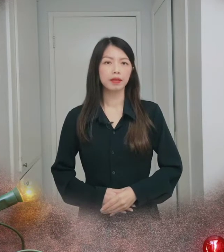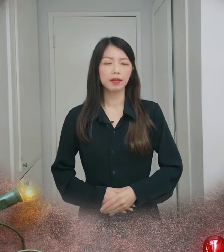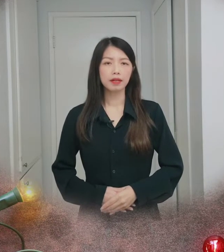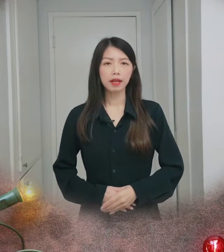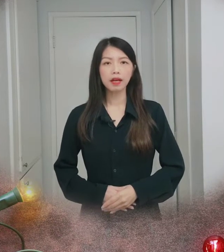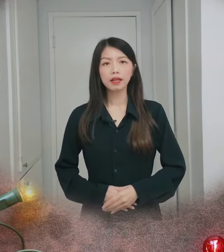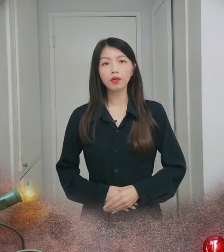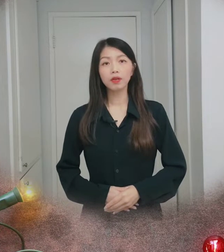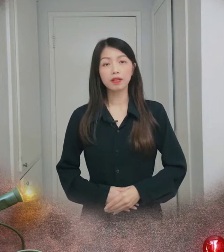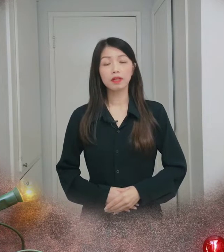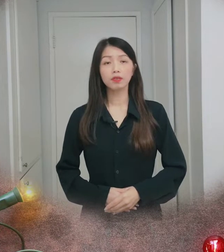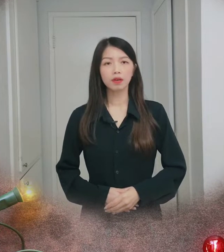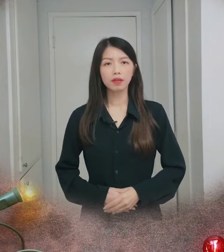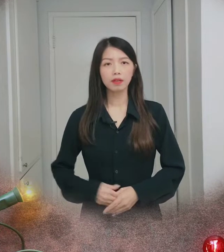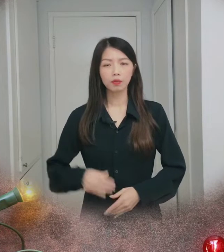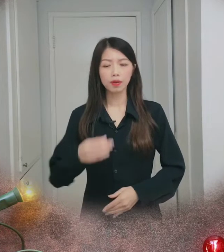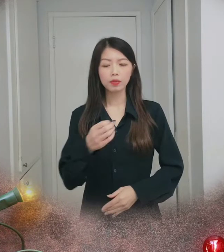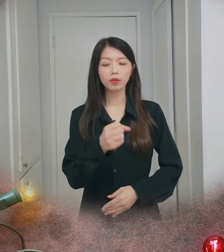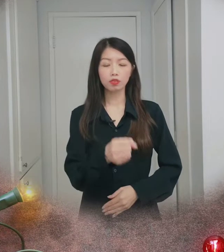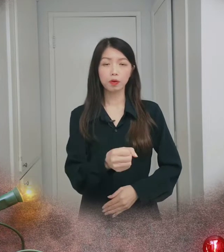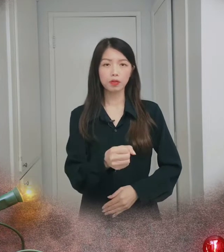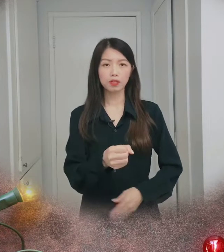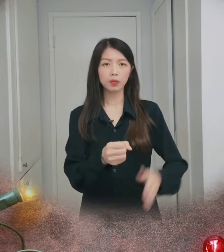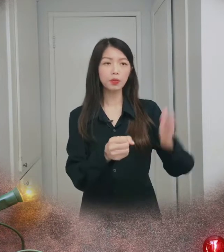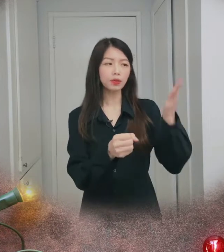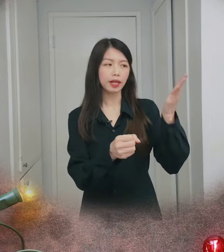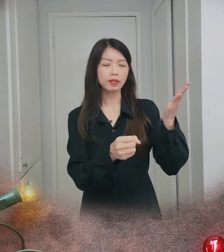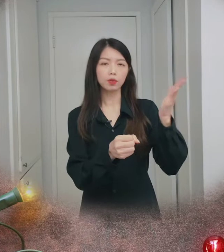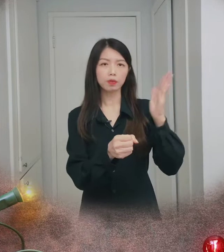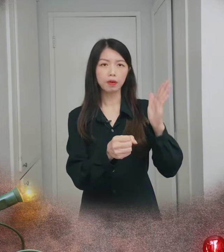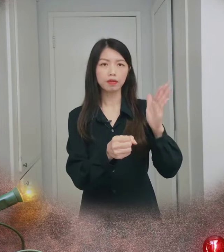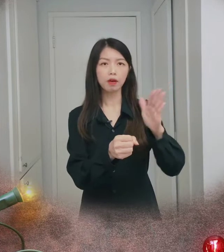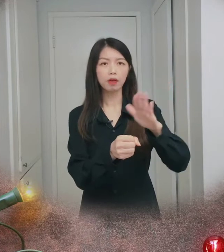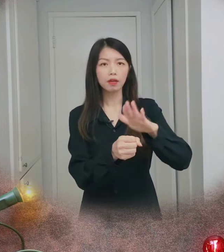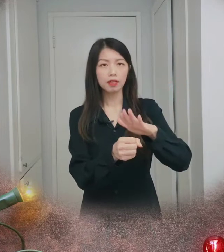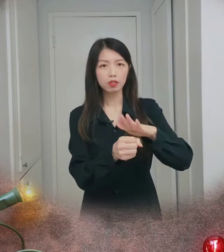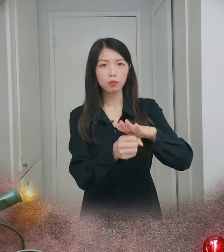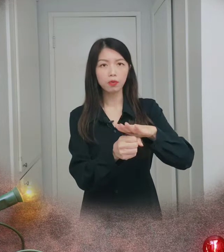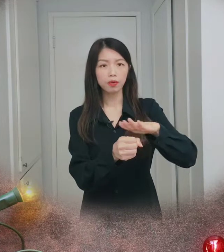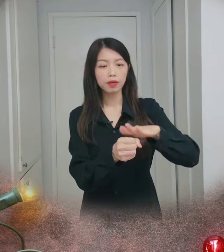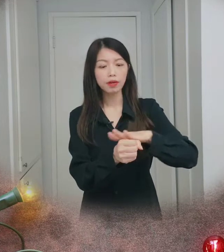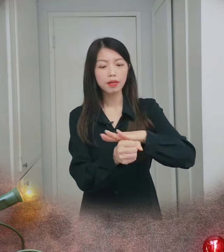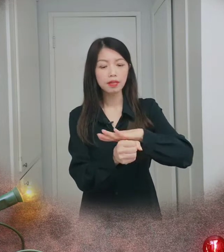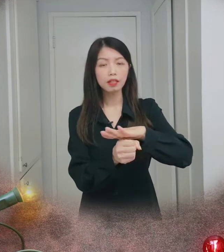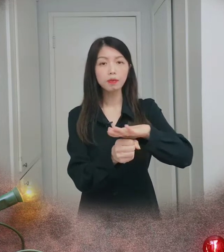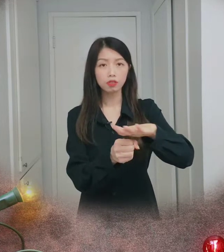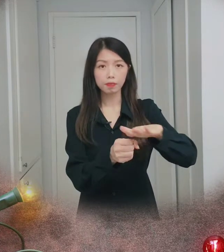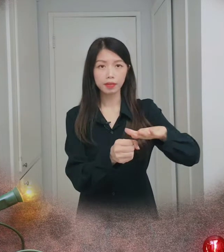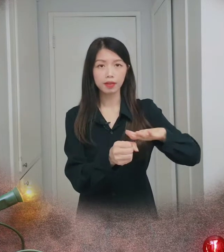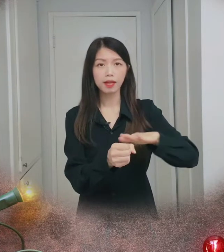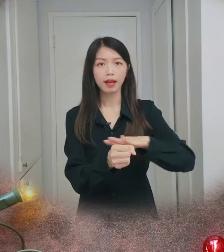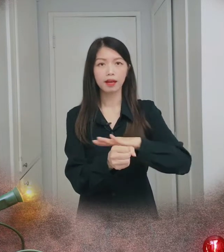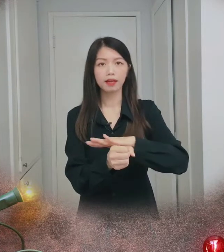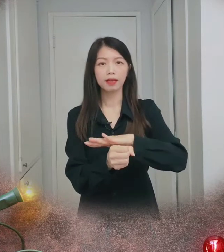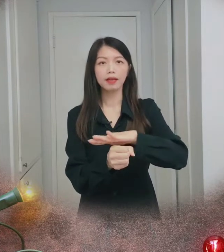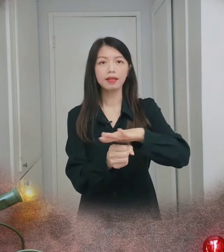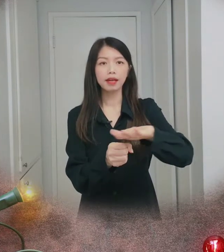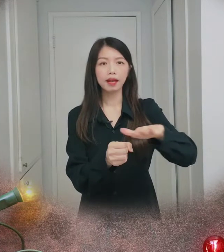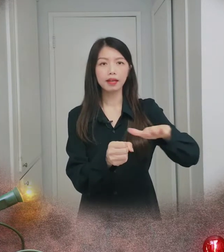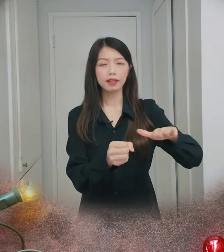사람. 사랑이라고 한 뜻의 수어는 왼손은 주먹 쥐시고 다른 손은 펴서 이 주먹 위를 싸듬어 주시면 돼요.